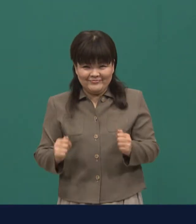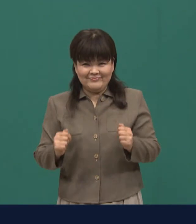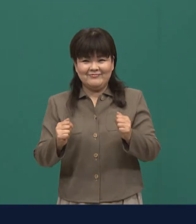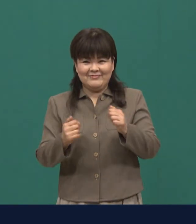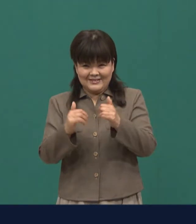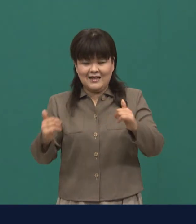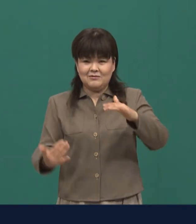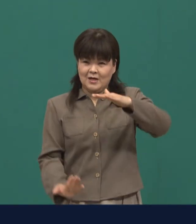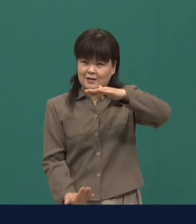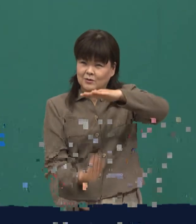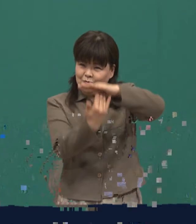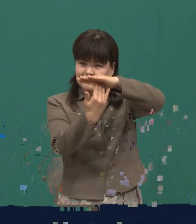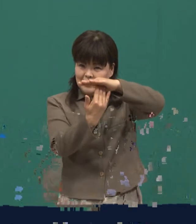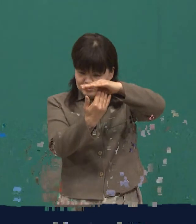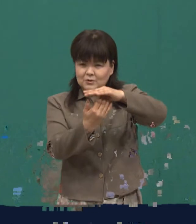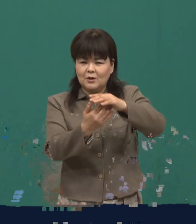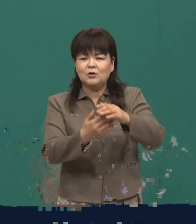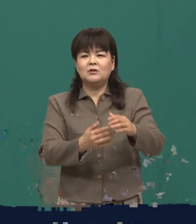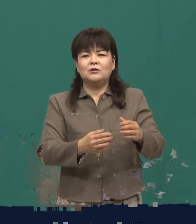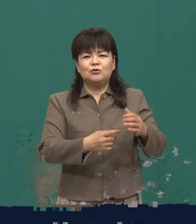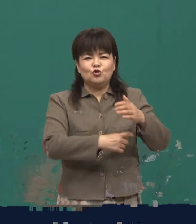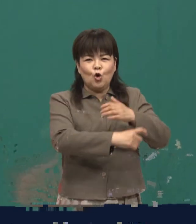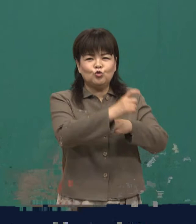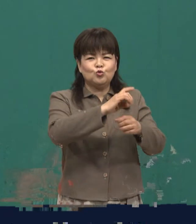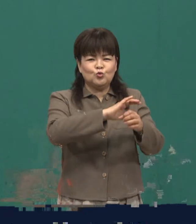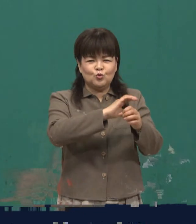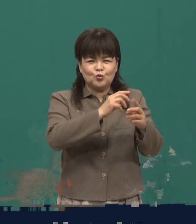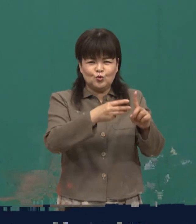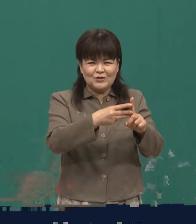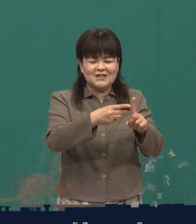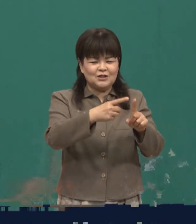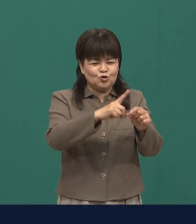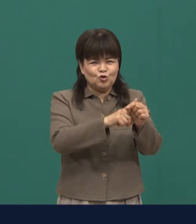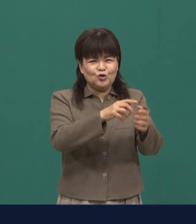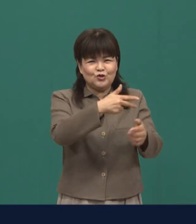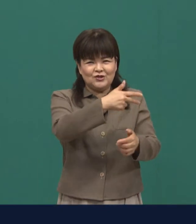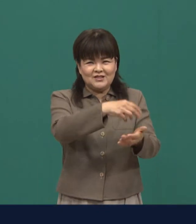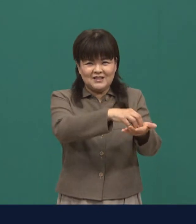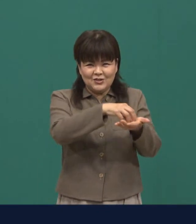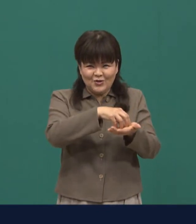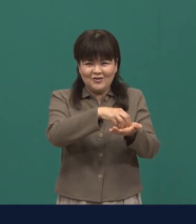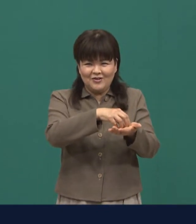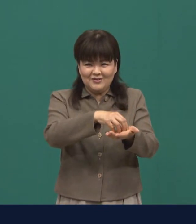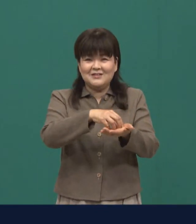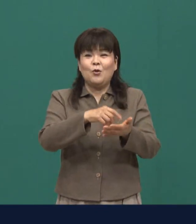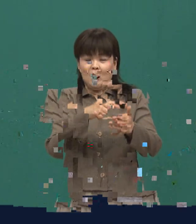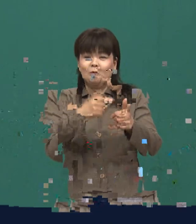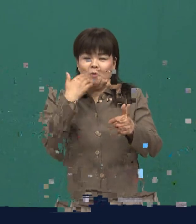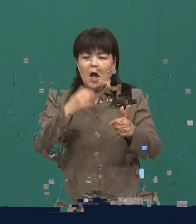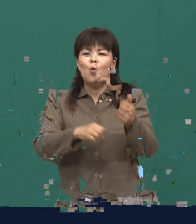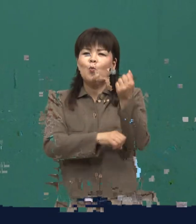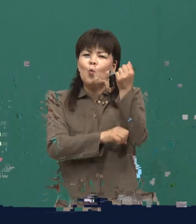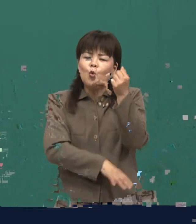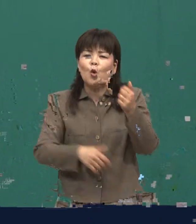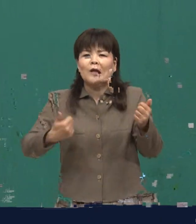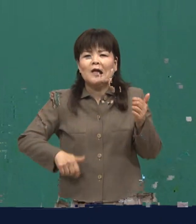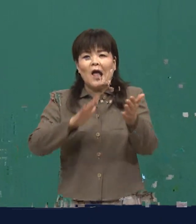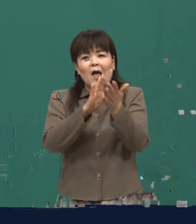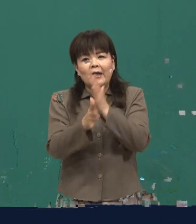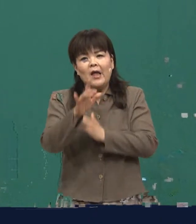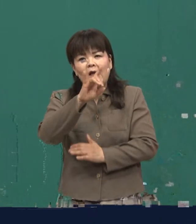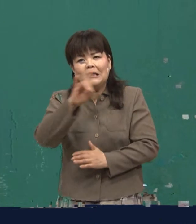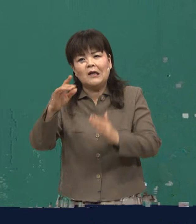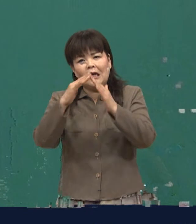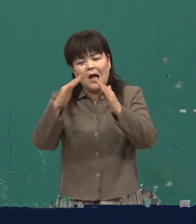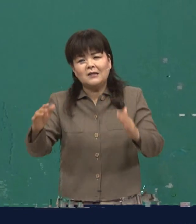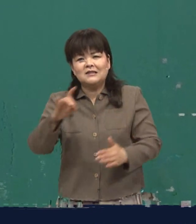今回県内在住者としては最高位となる旭日中受賞を受賞したのは、元滋賀